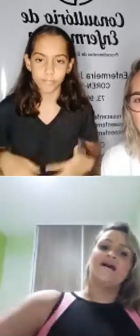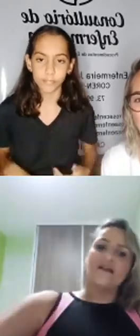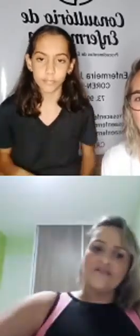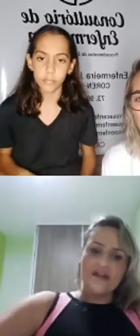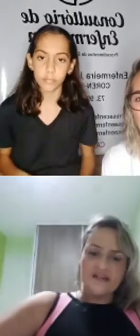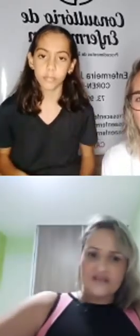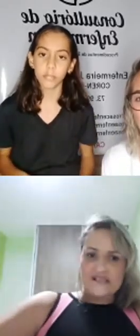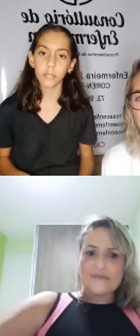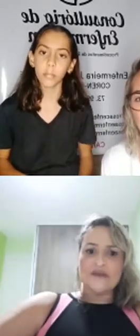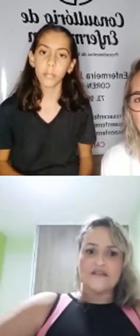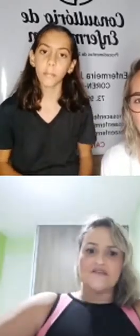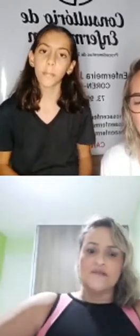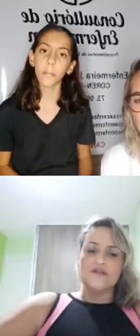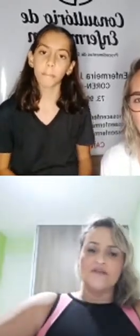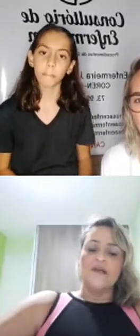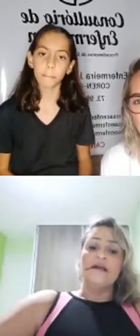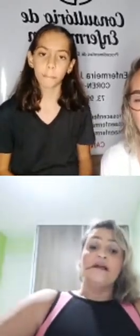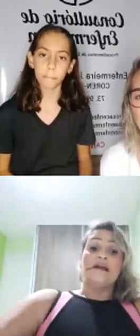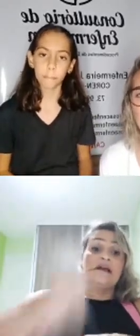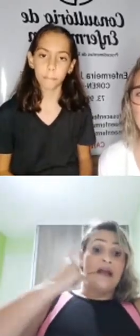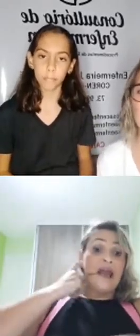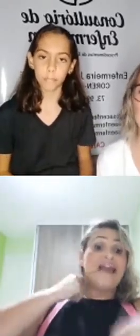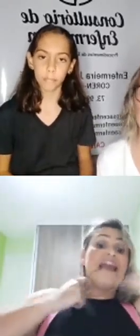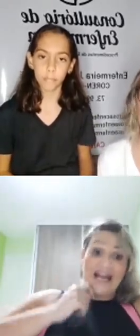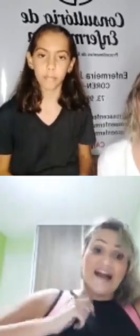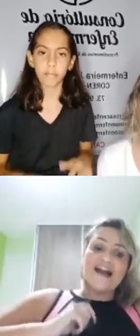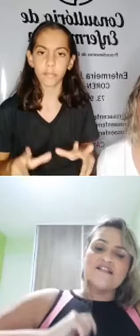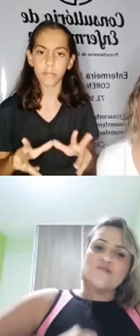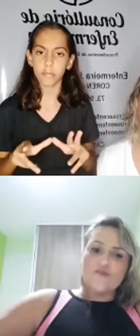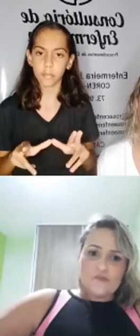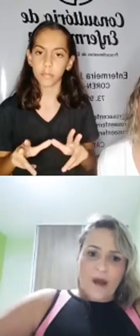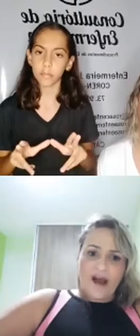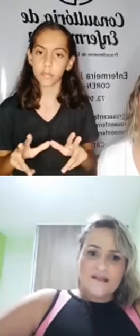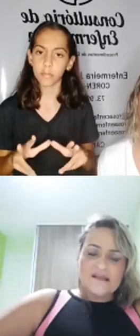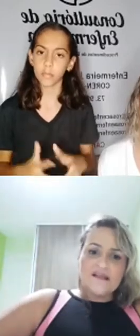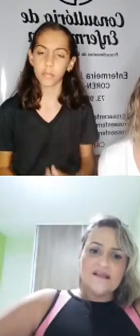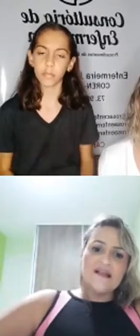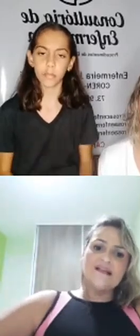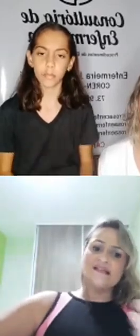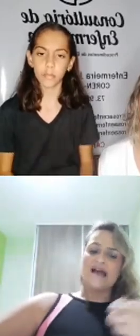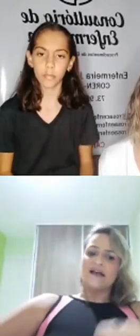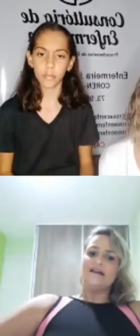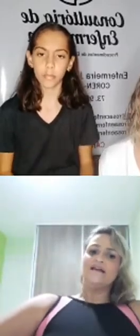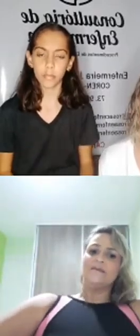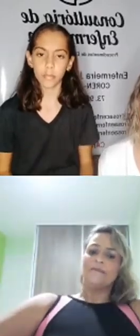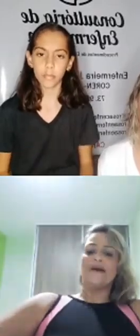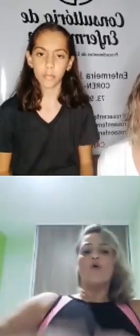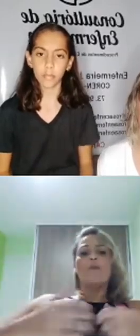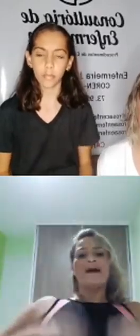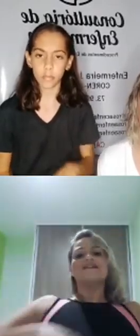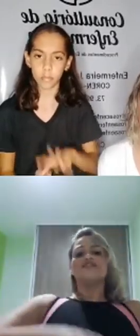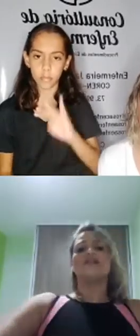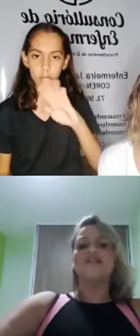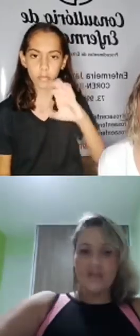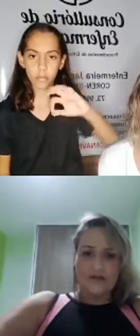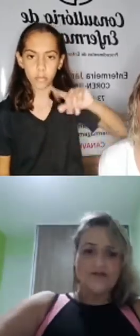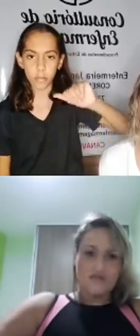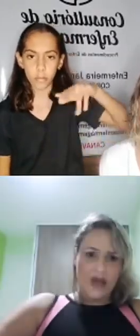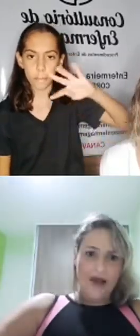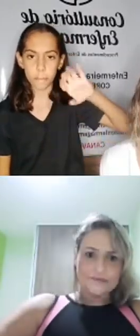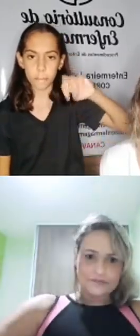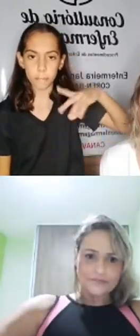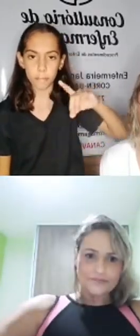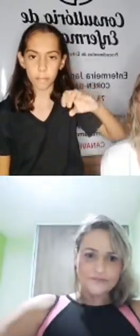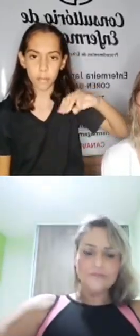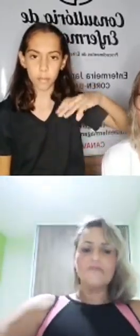a Canavieiras fazer meu atendimento, ir na casa de meus pais e sair preocupada de ter deixado o vírus